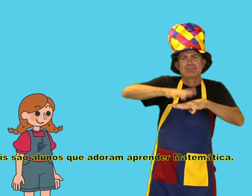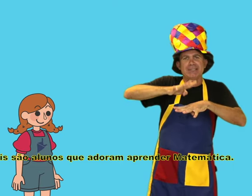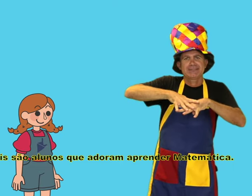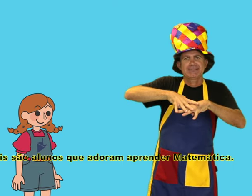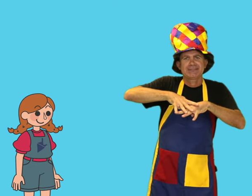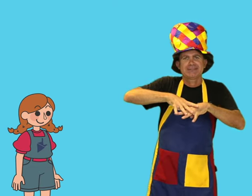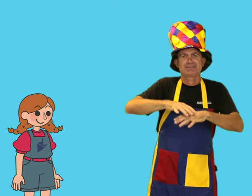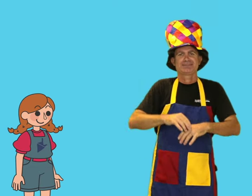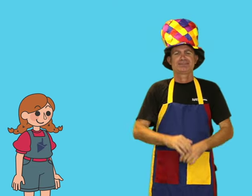matemática.